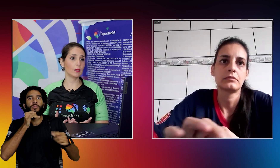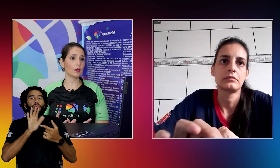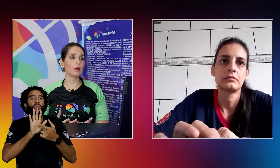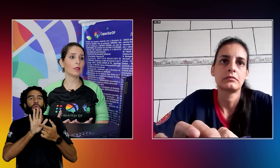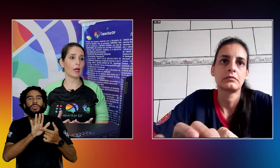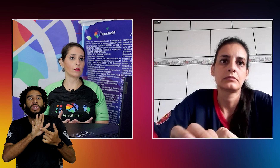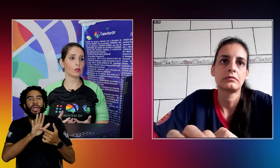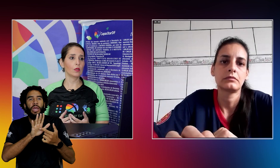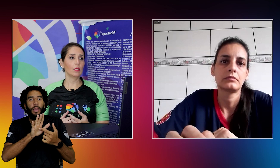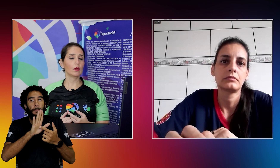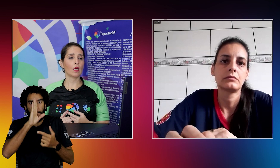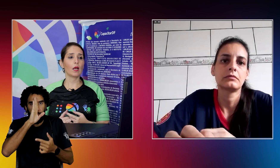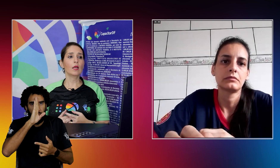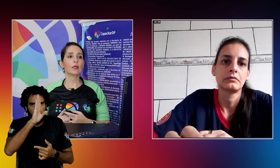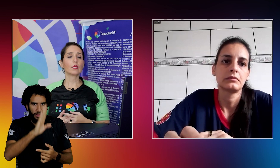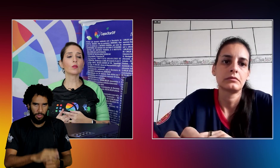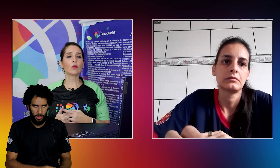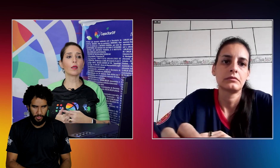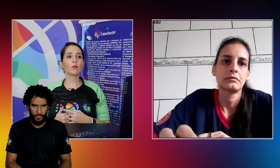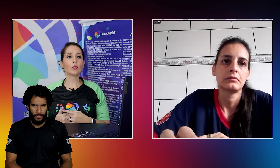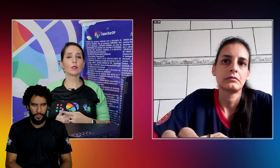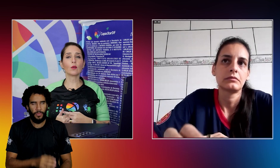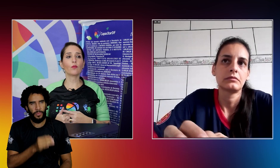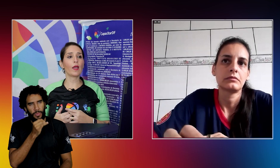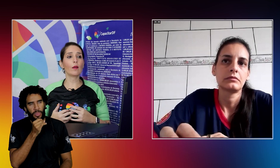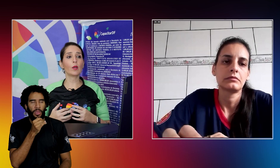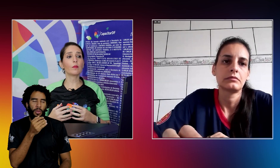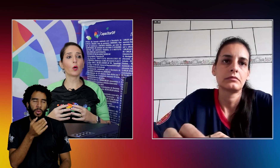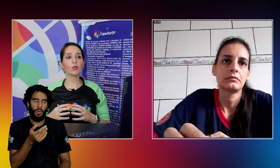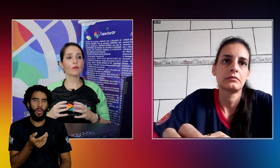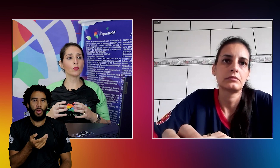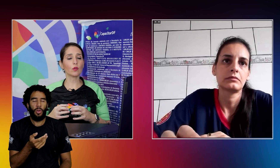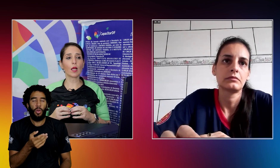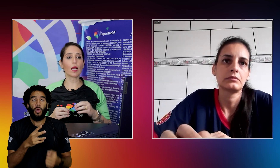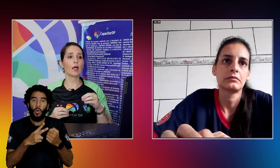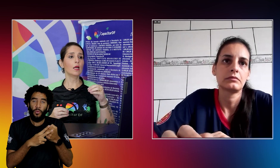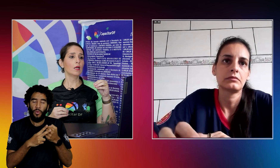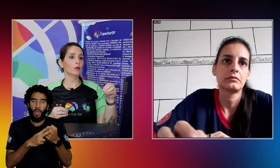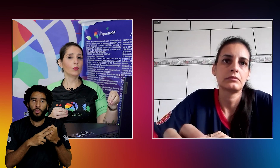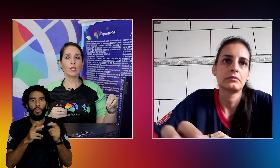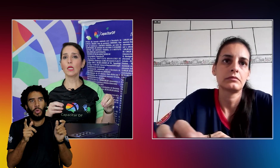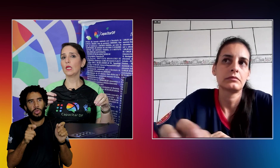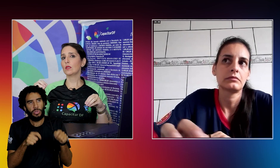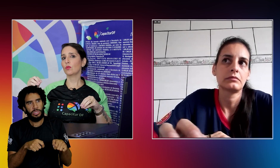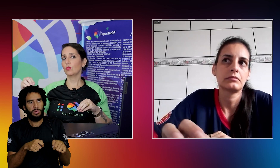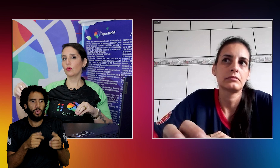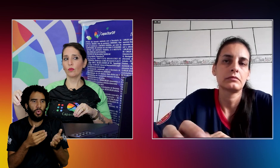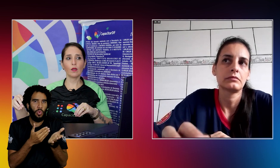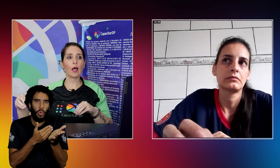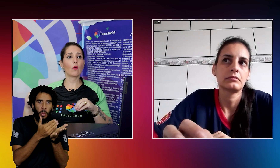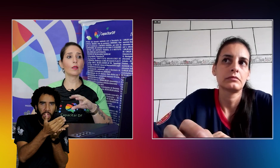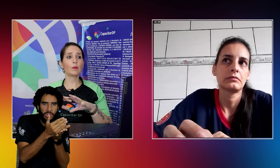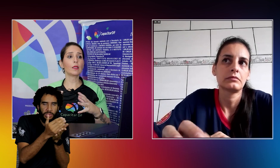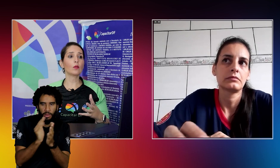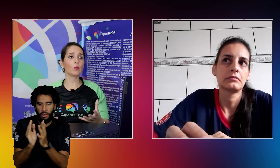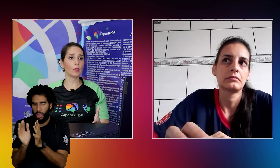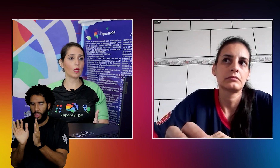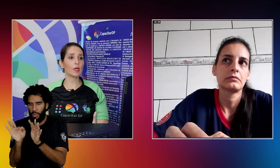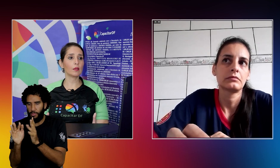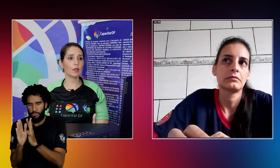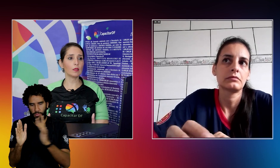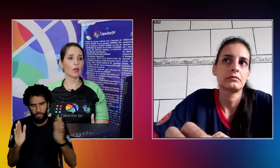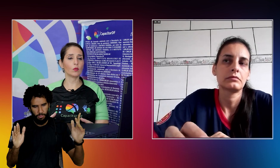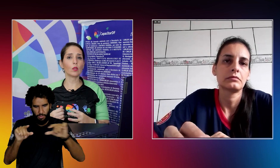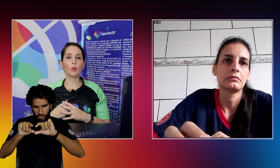com mais intensidade, tá? Então, se eu quero mostrar... O verbo, ele pode funcionar no início, no final, a depender da